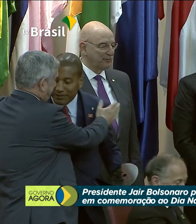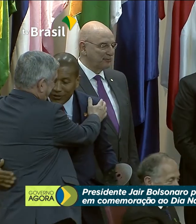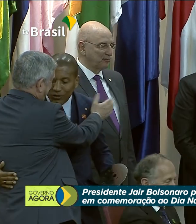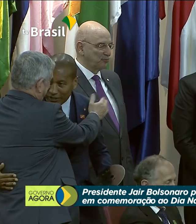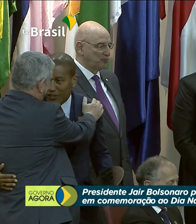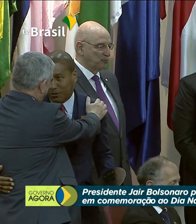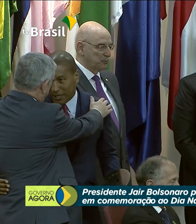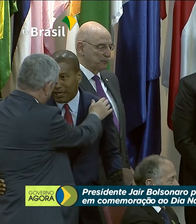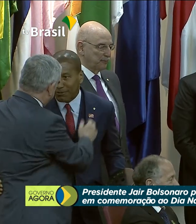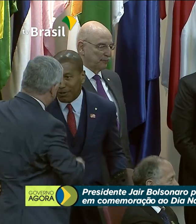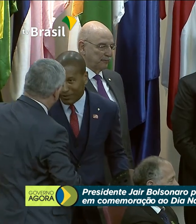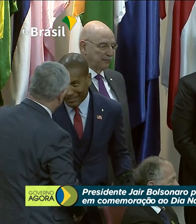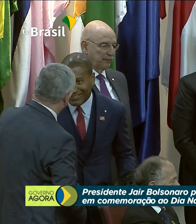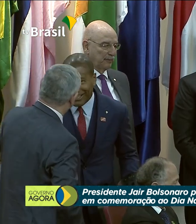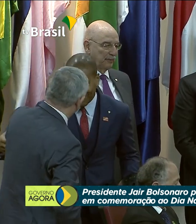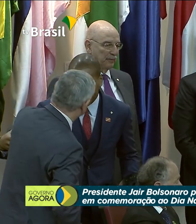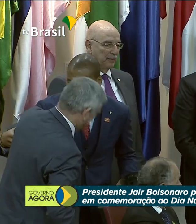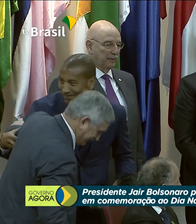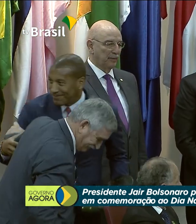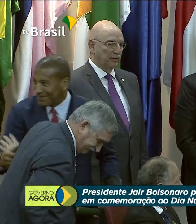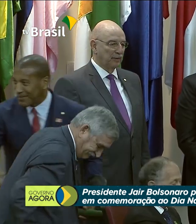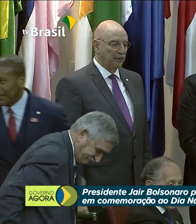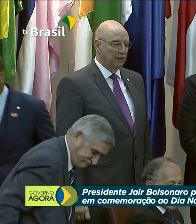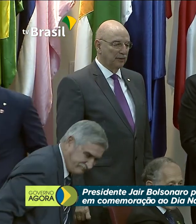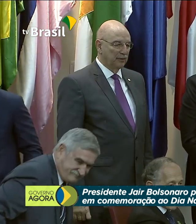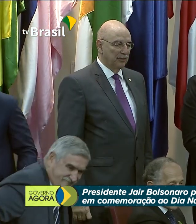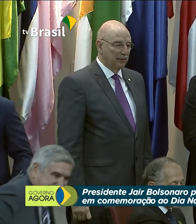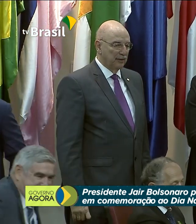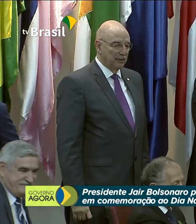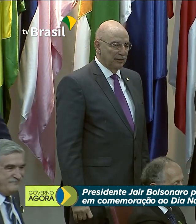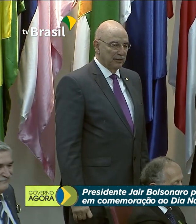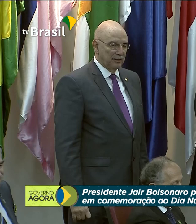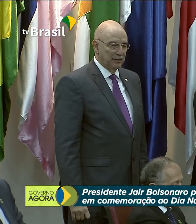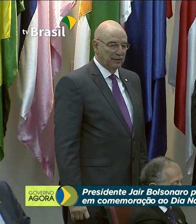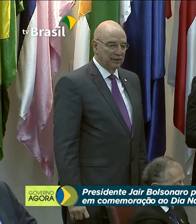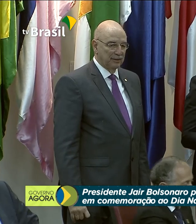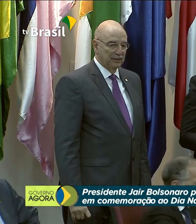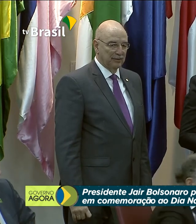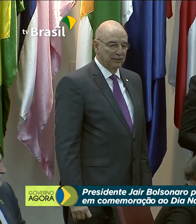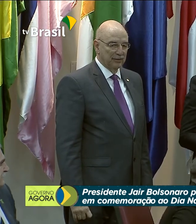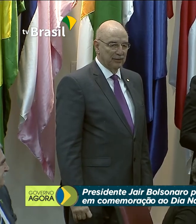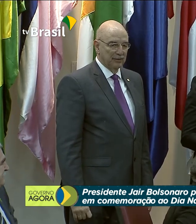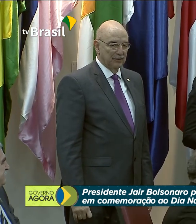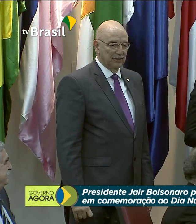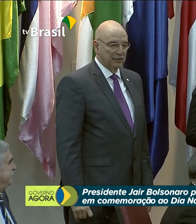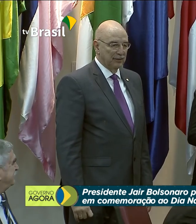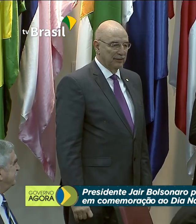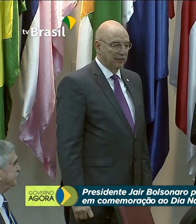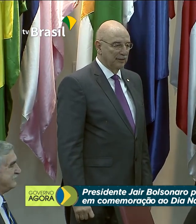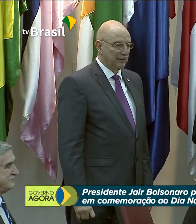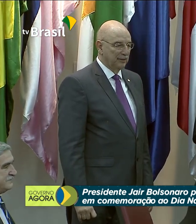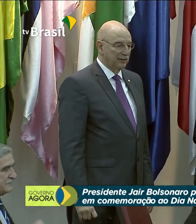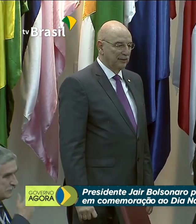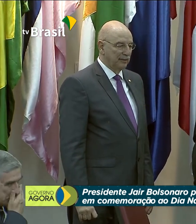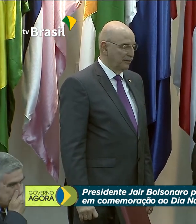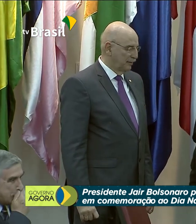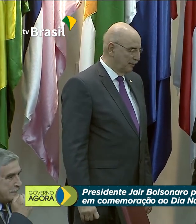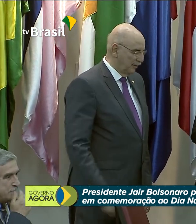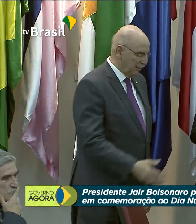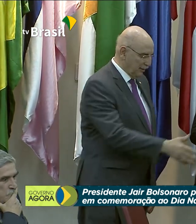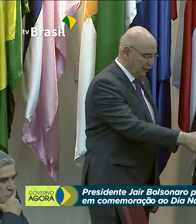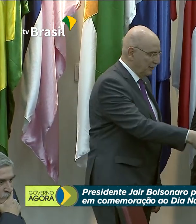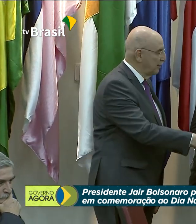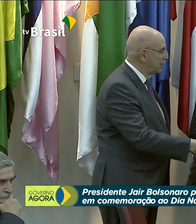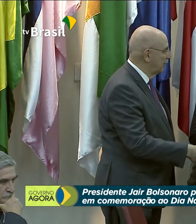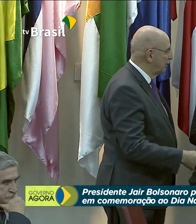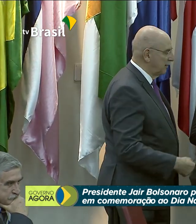Representando a seleção de 1970, Jairzinho. Para receber a homenagem, convidamos o secretário-geral da Confederação Brasileira